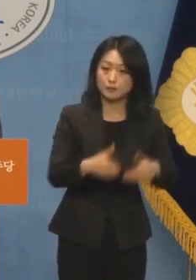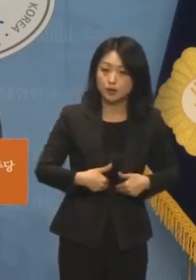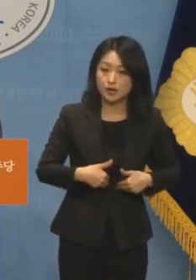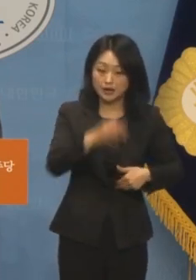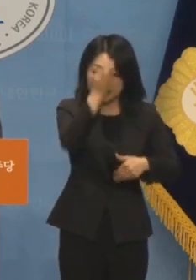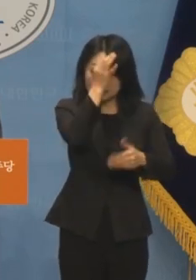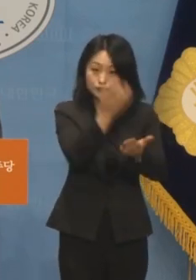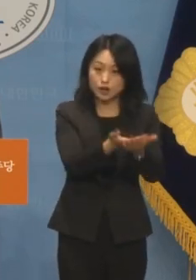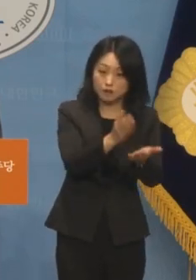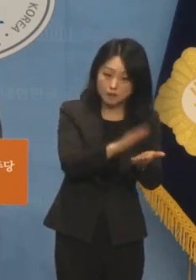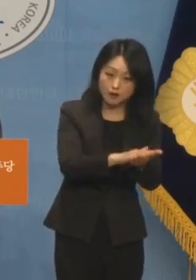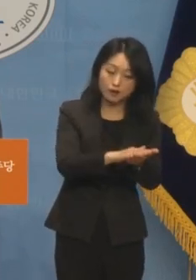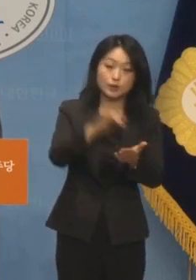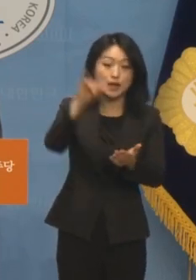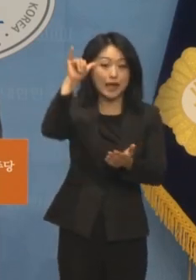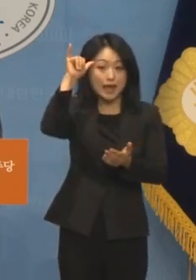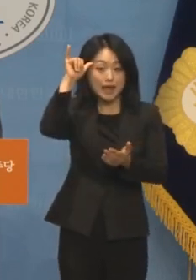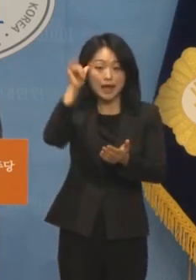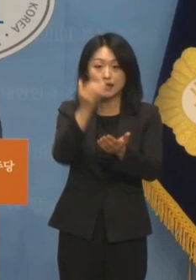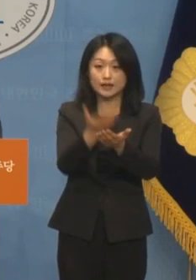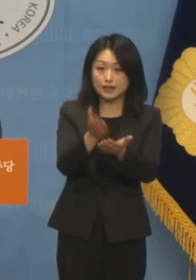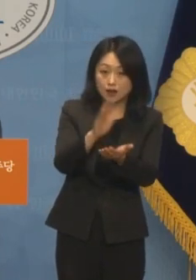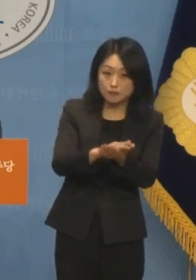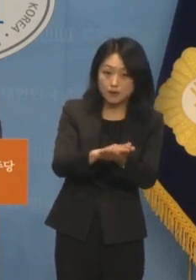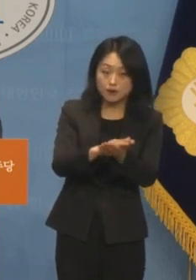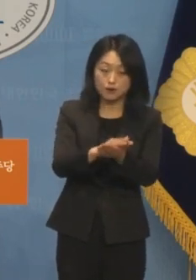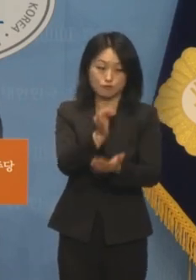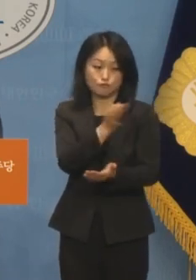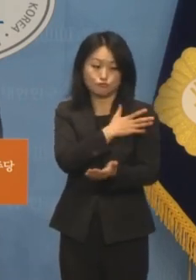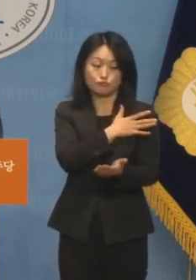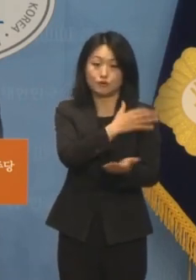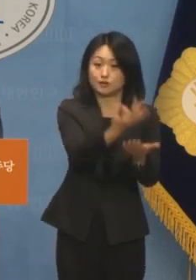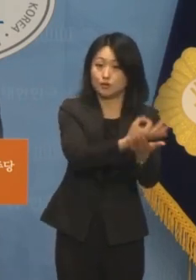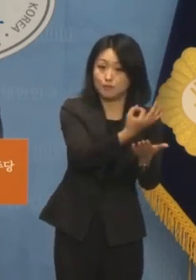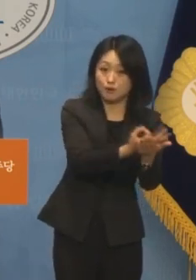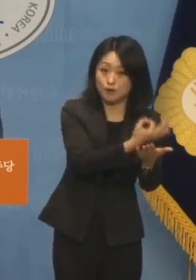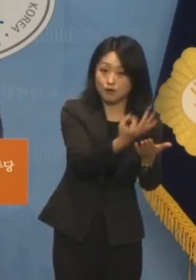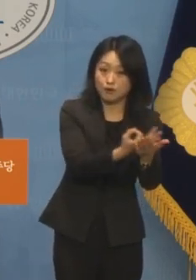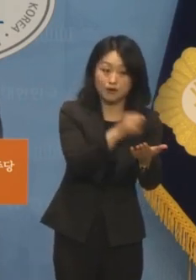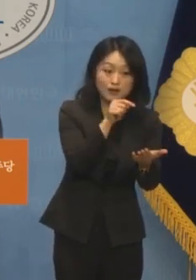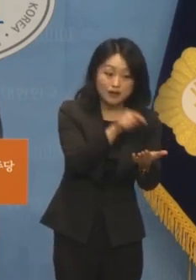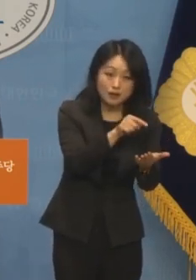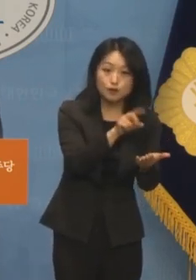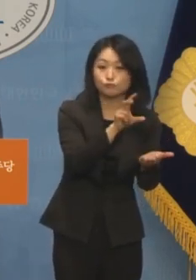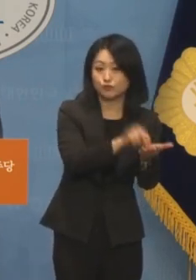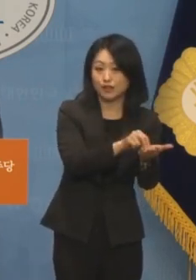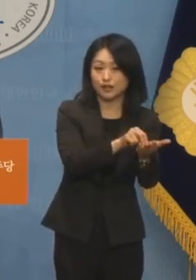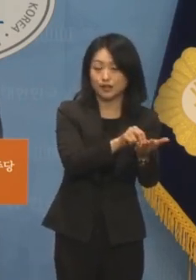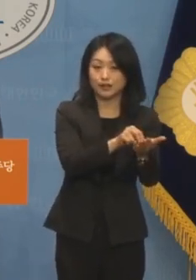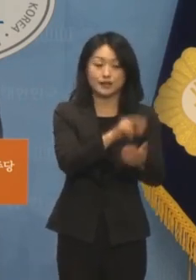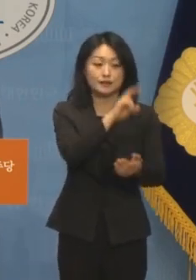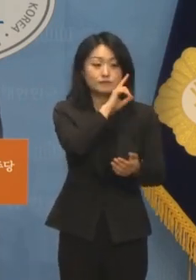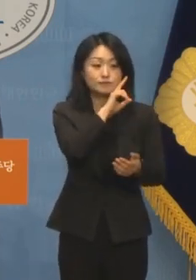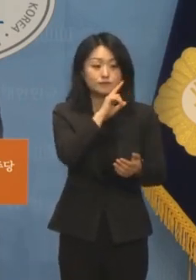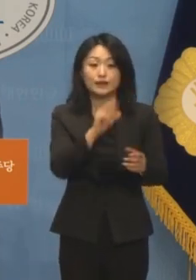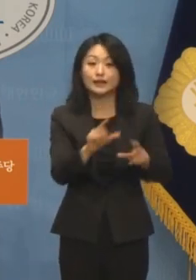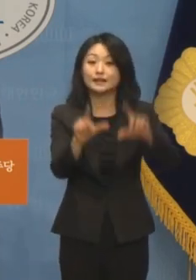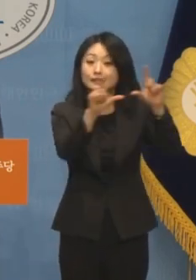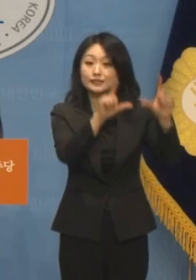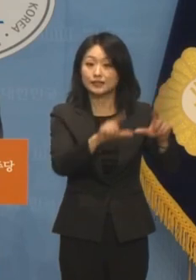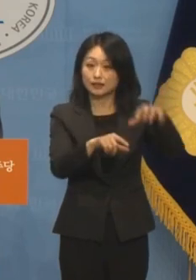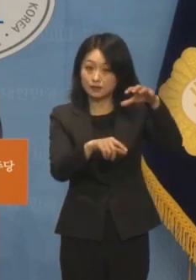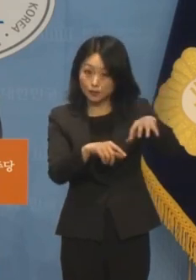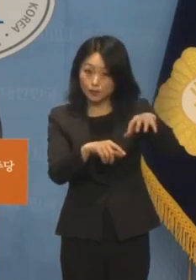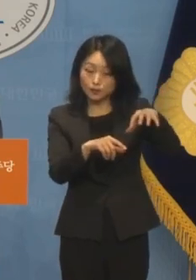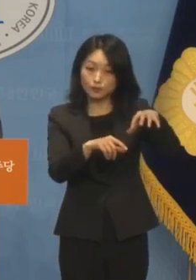기술혁명과 AI 시대가 열고 있는 새로운 부의 창출이 덜 일화돼 더 풍요롭게 살 수 있는 시대의 토대가 될